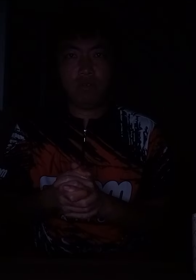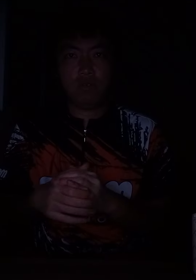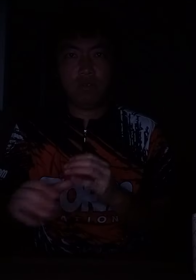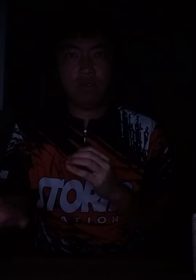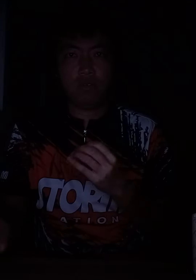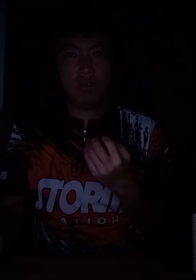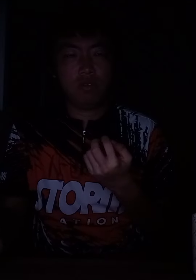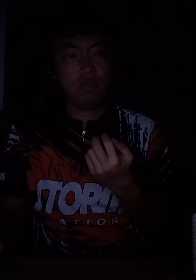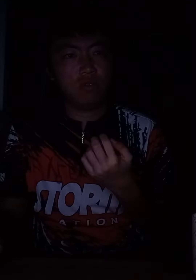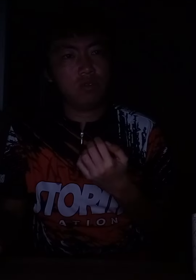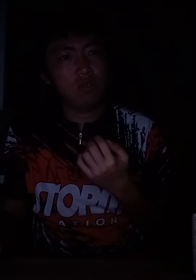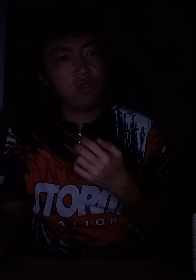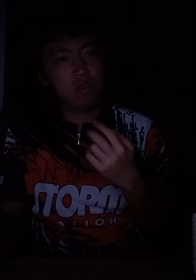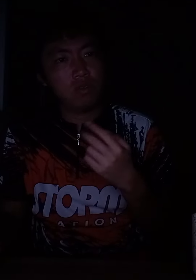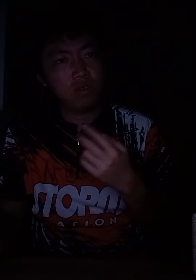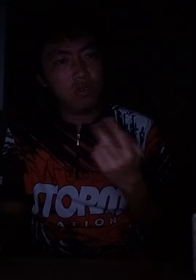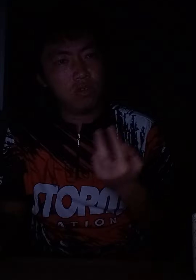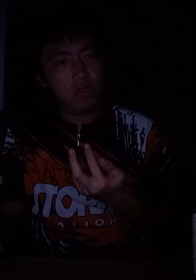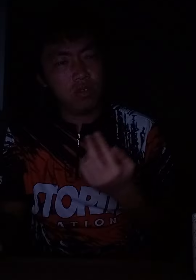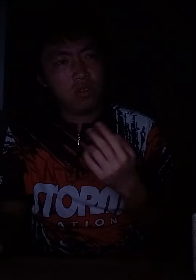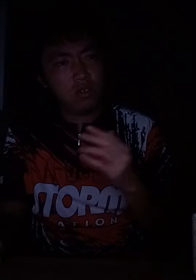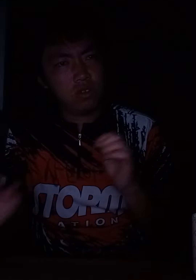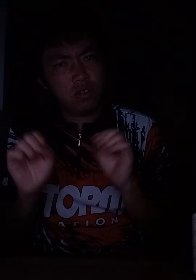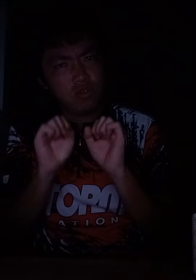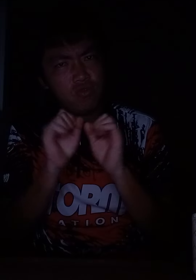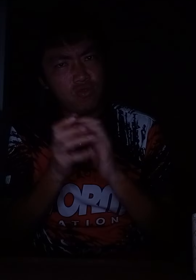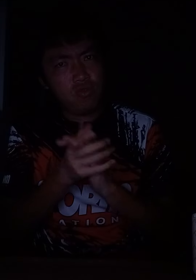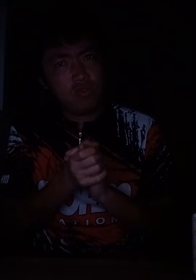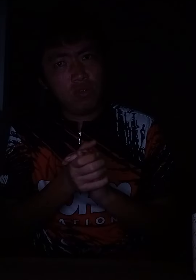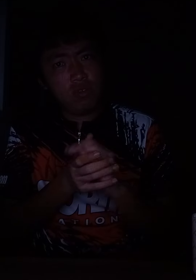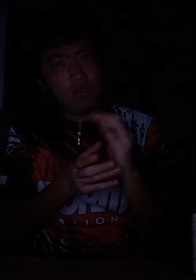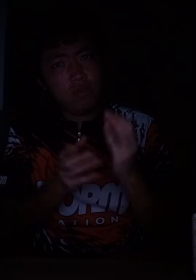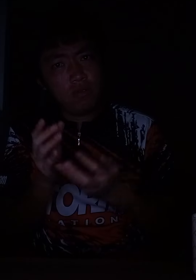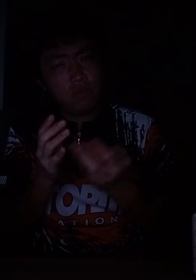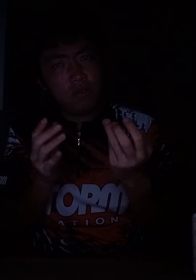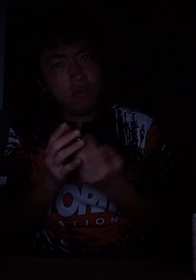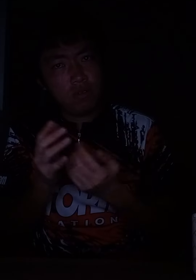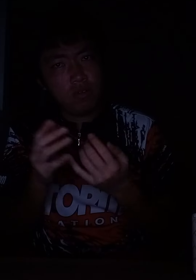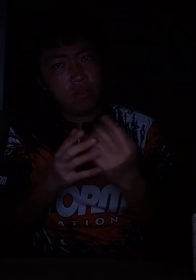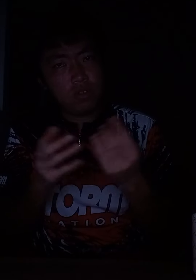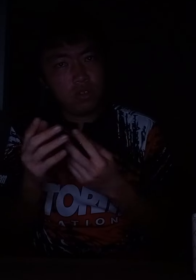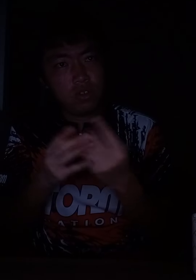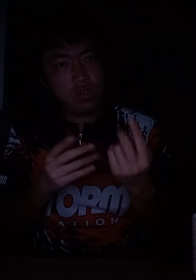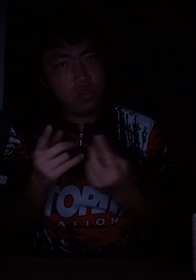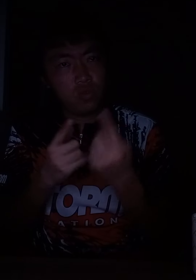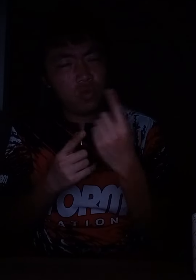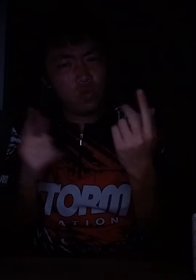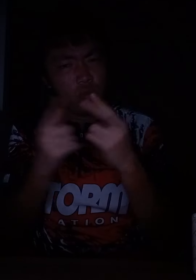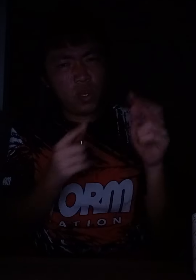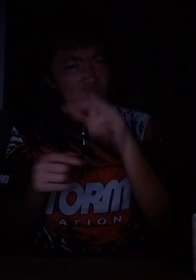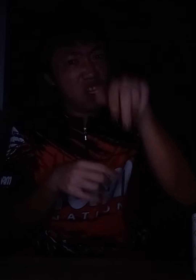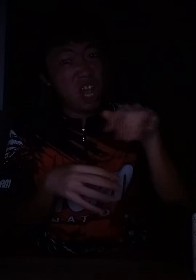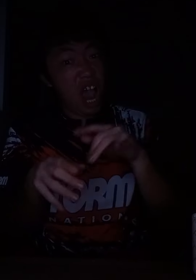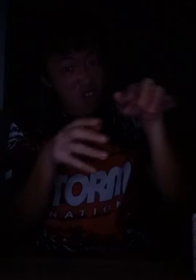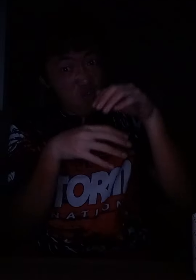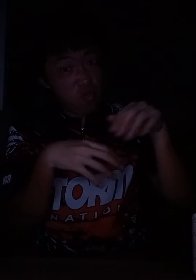아니 뭐 저런 사건이 날 때마다 진짜 안타까운 게요. 그래도 이제 얼마 전까지만 하더라도 외국인들이 한국에 오면 한국이 좋은